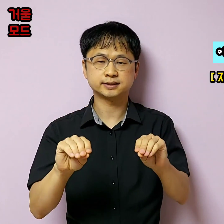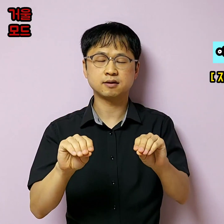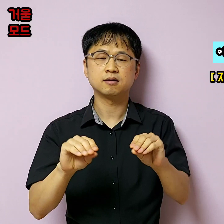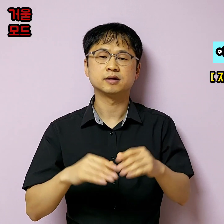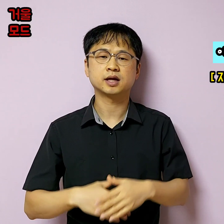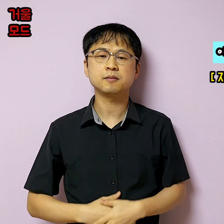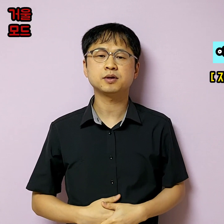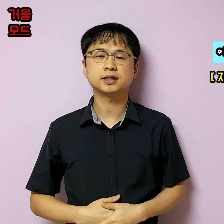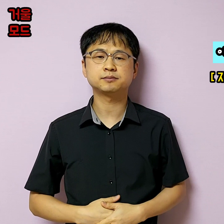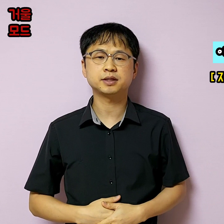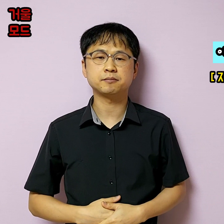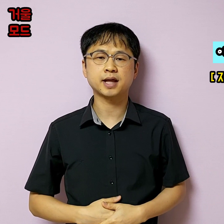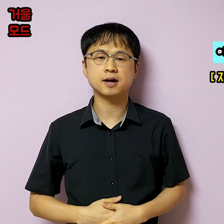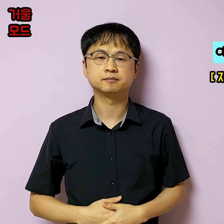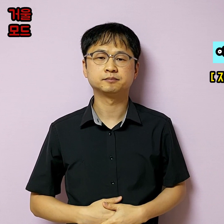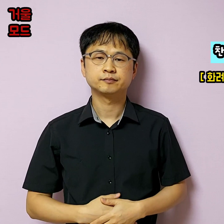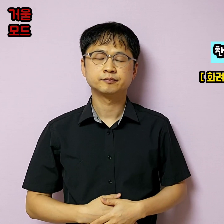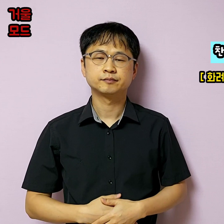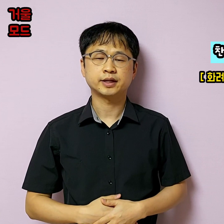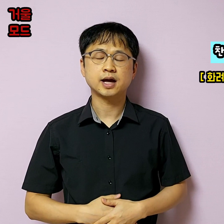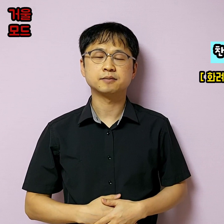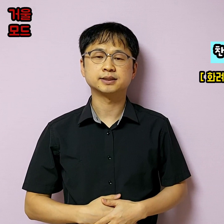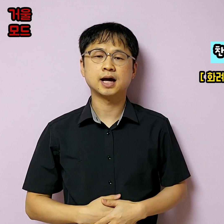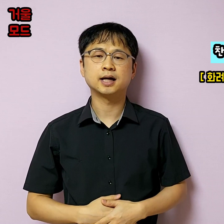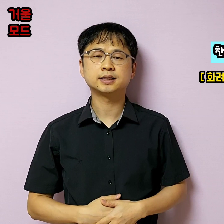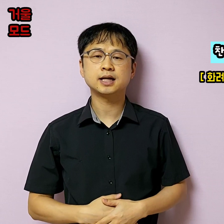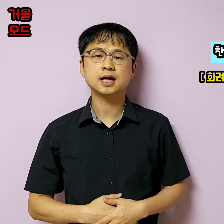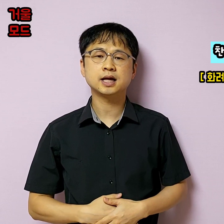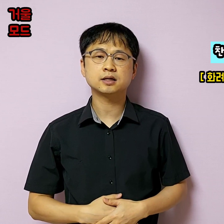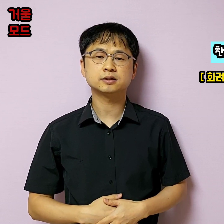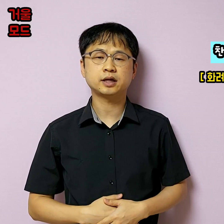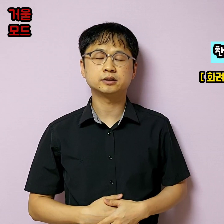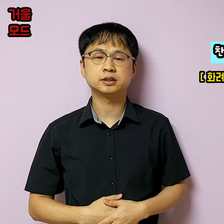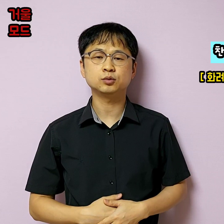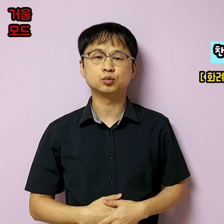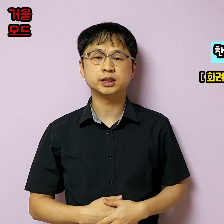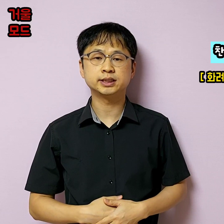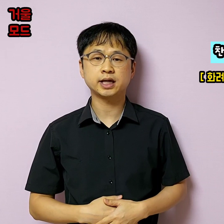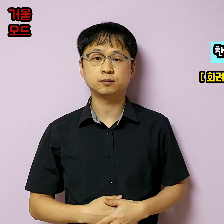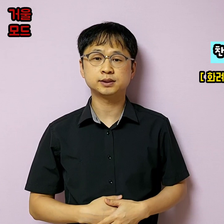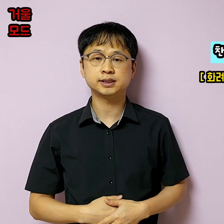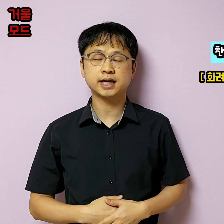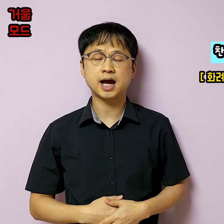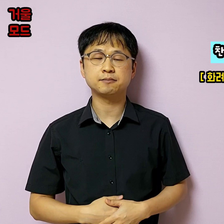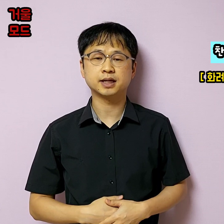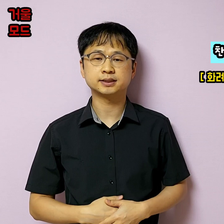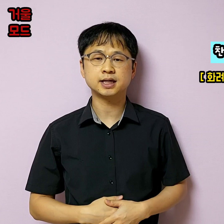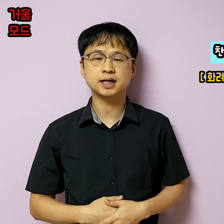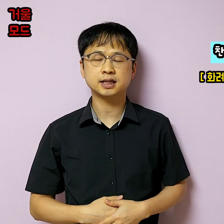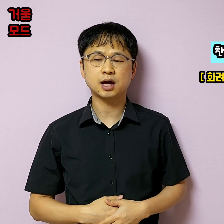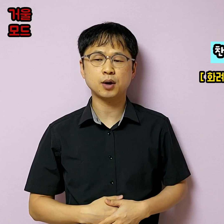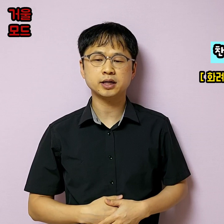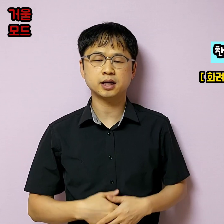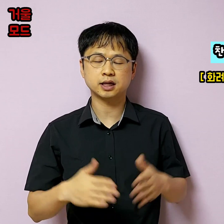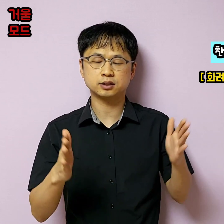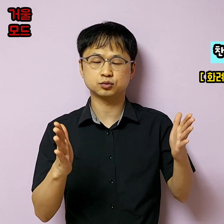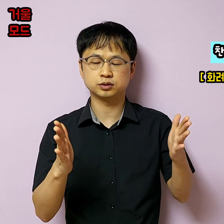끝났어. 이렇게 표현하시면 됩니다. 네, 다음 가사. 찬란한 그때의 우린 이제 없으니까입니다. 찬란하다, 화려하다라는